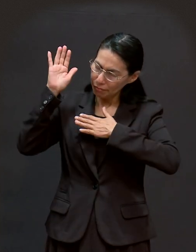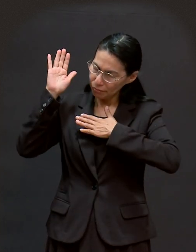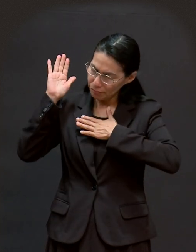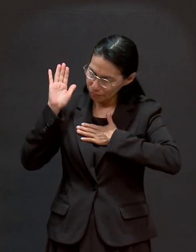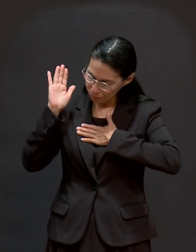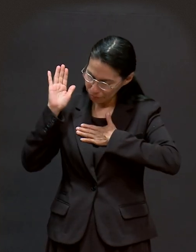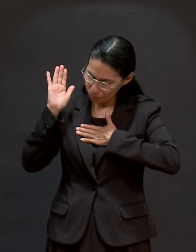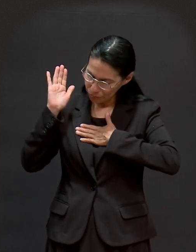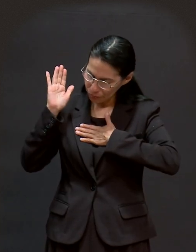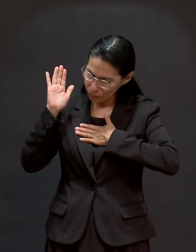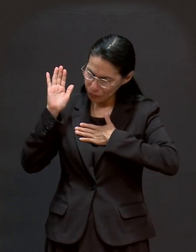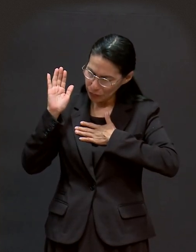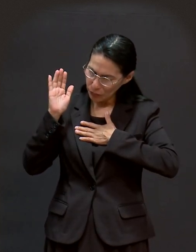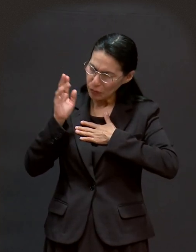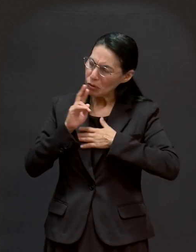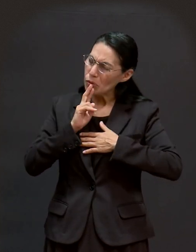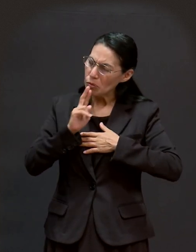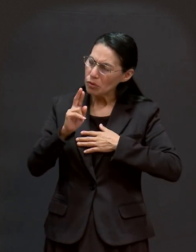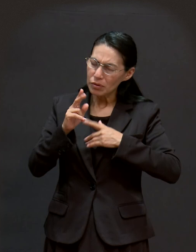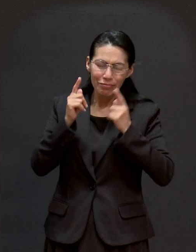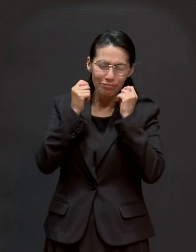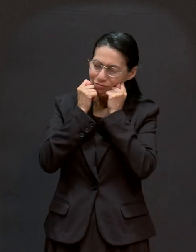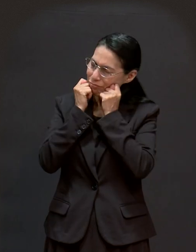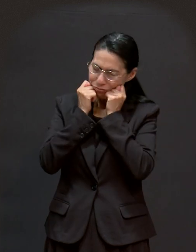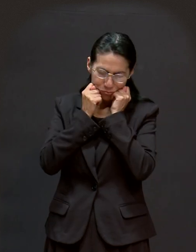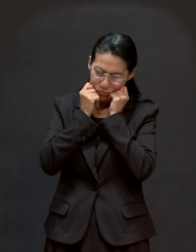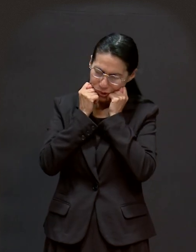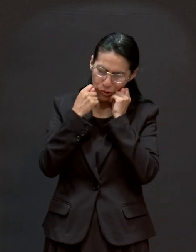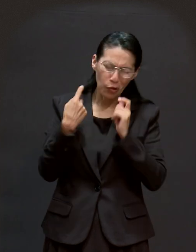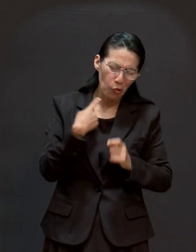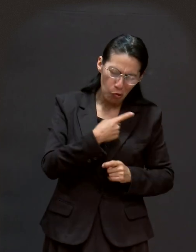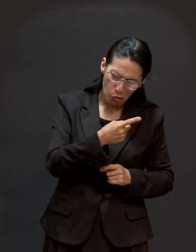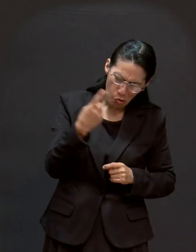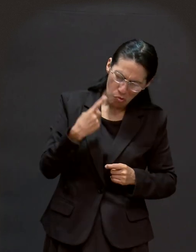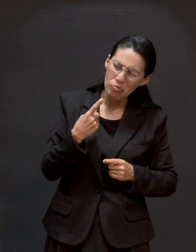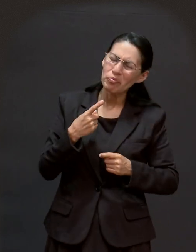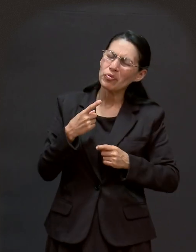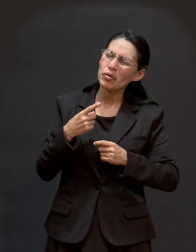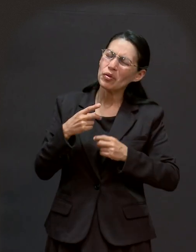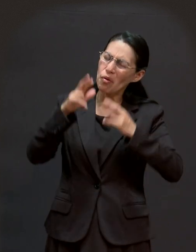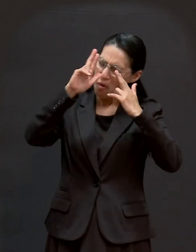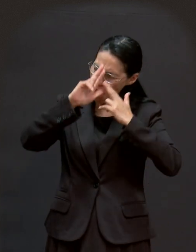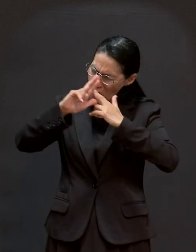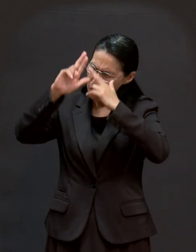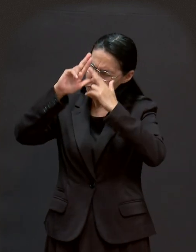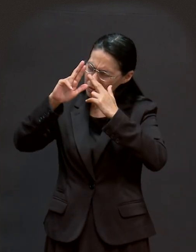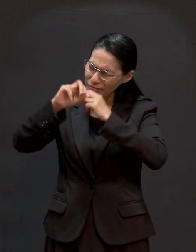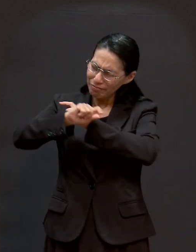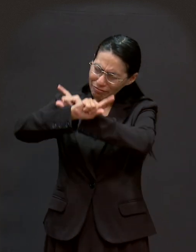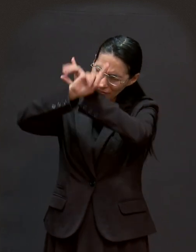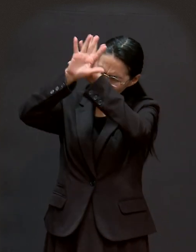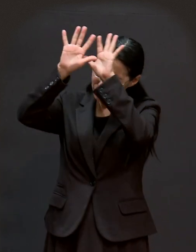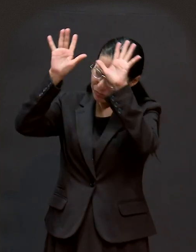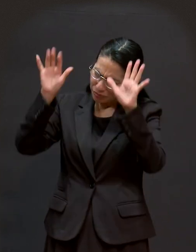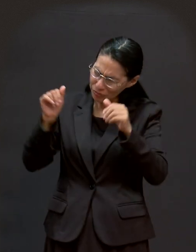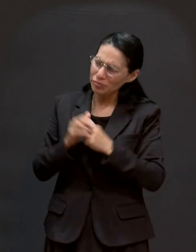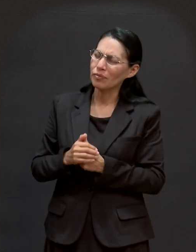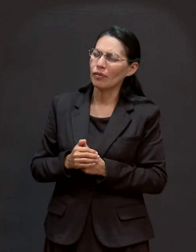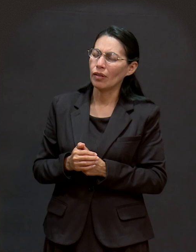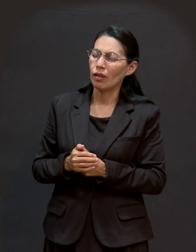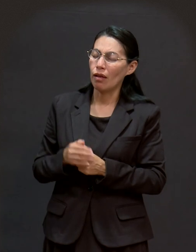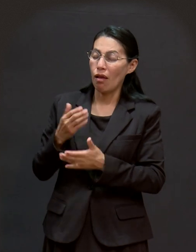sea la respuesta te daremos honra y gloria porque si nosotros supiéramos